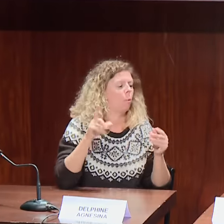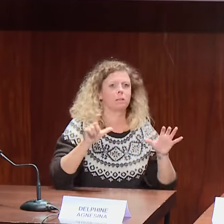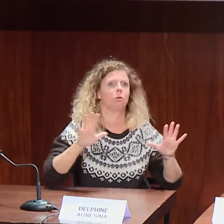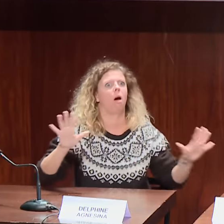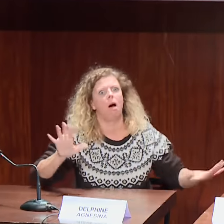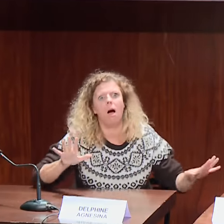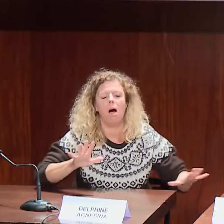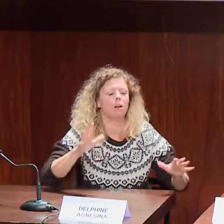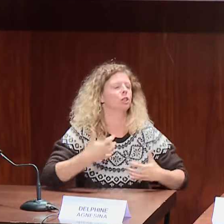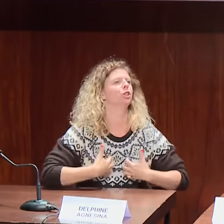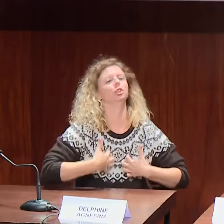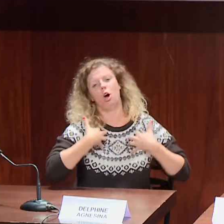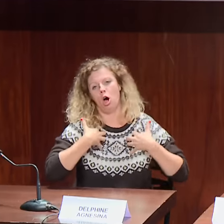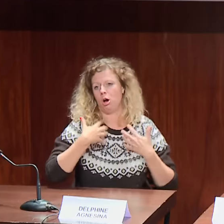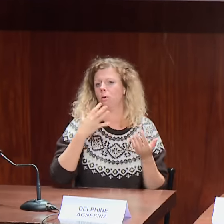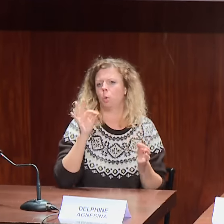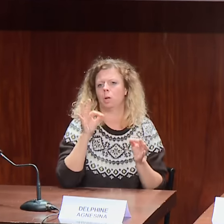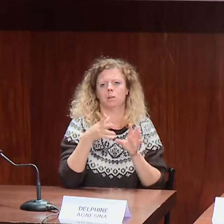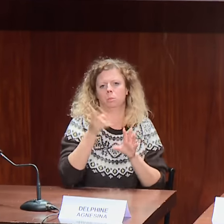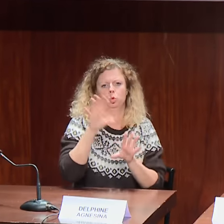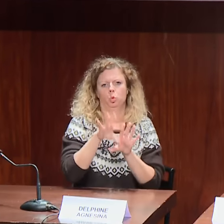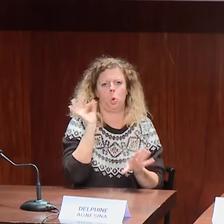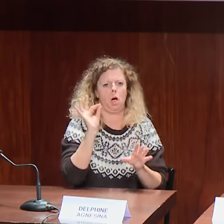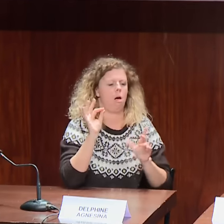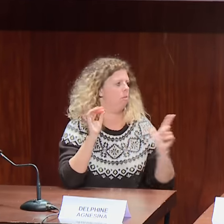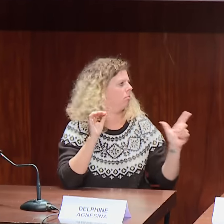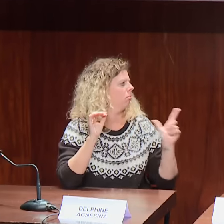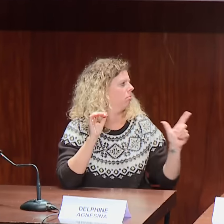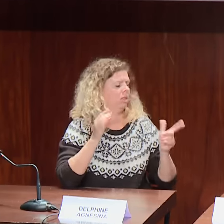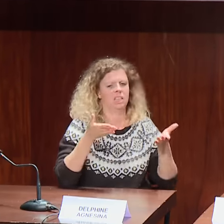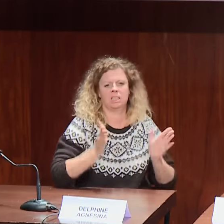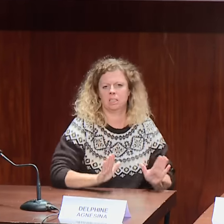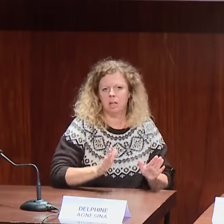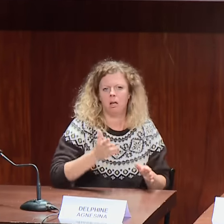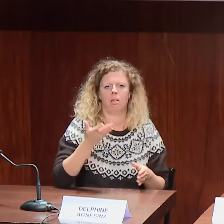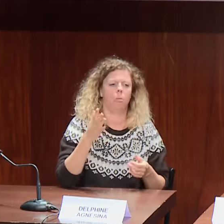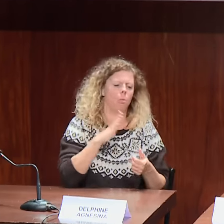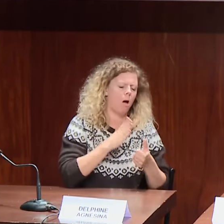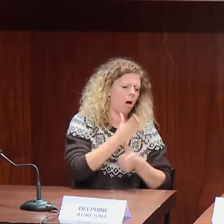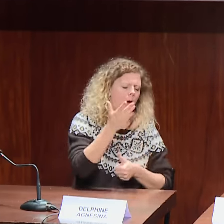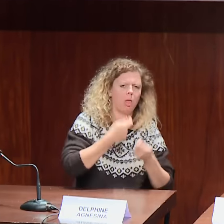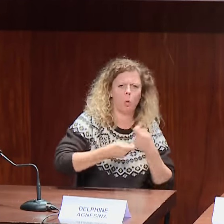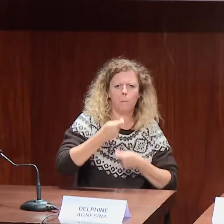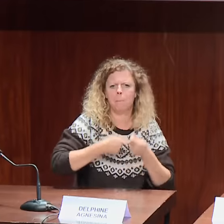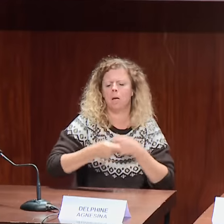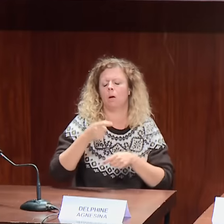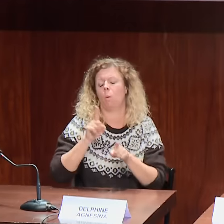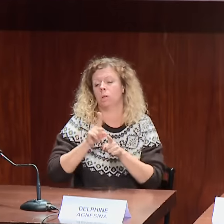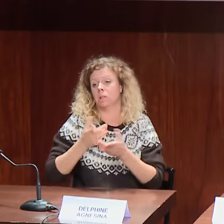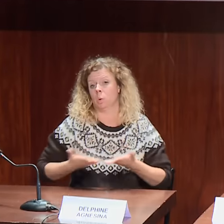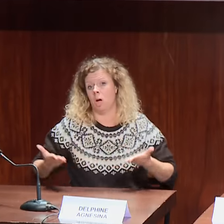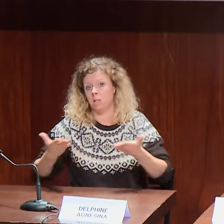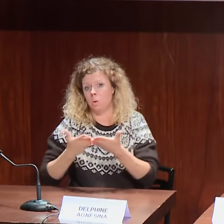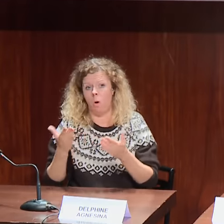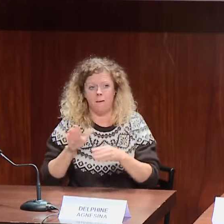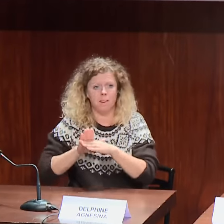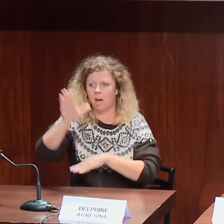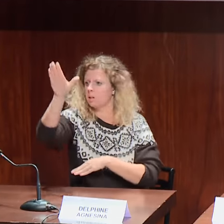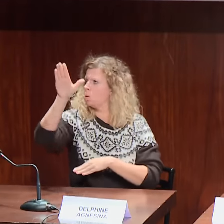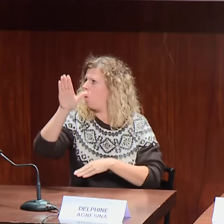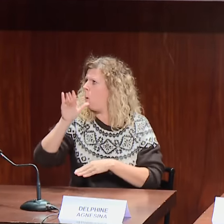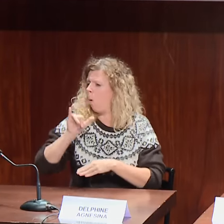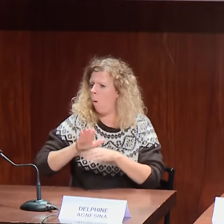dernier. Et ça a choqué beaucoup de monde, mais ça a été notre choix. On a décidé, parce que bon, il y avait des